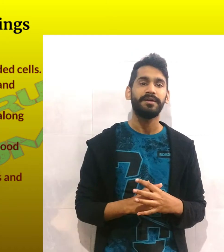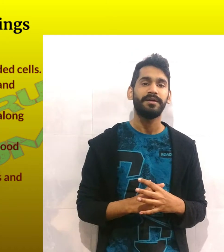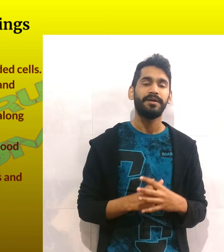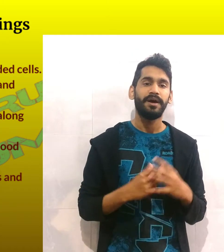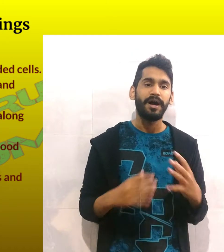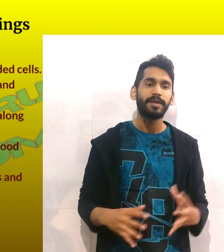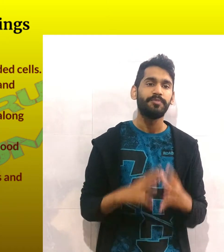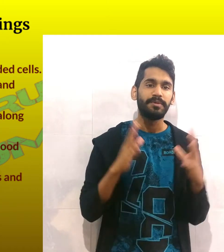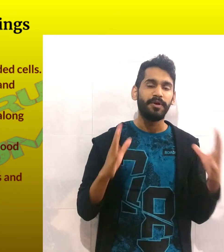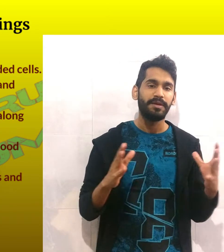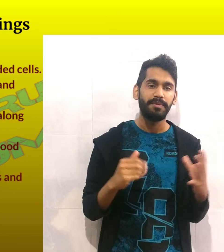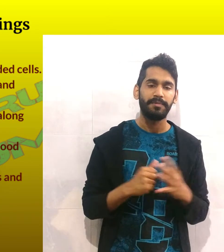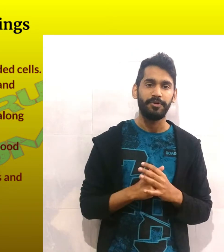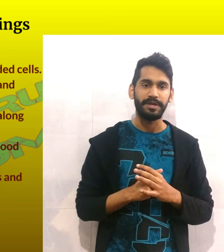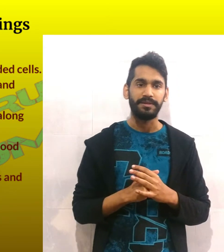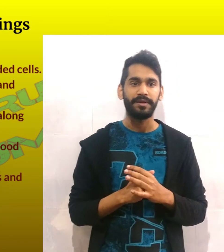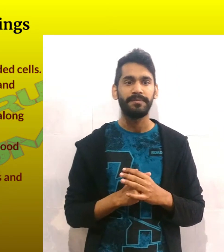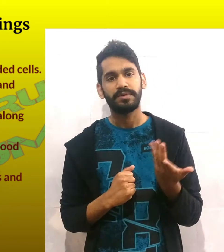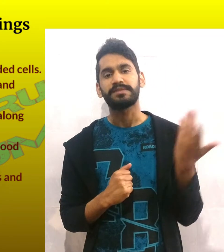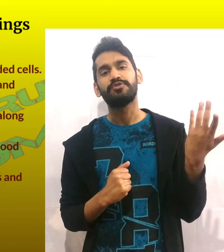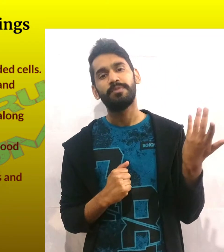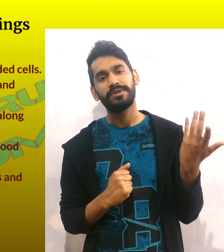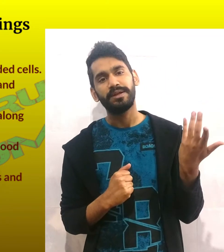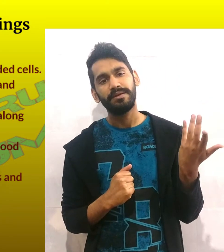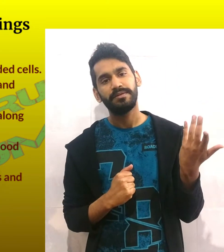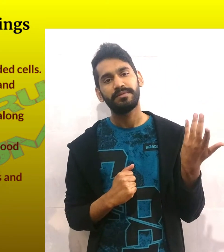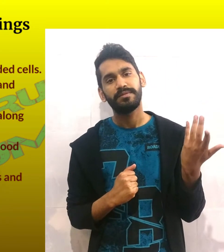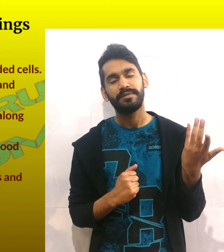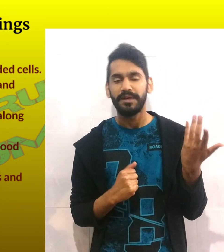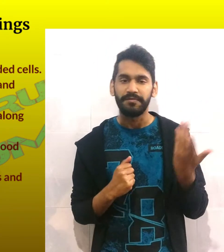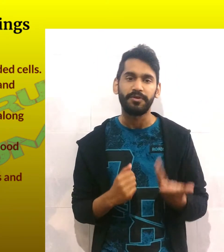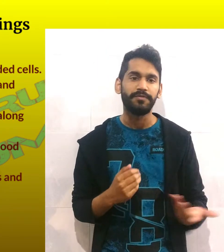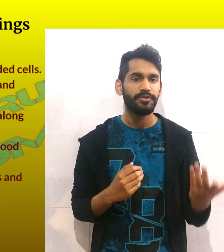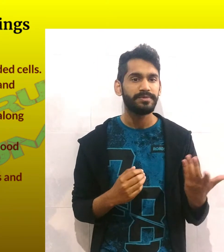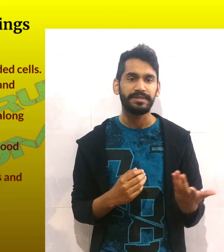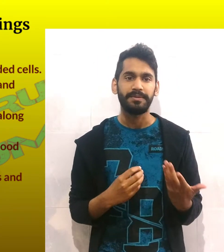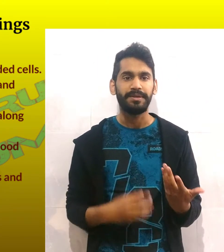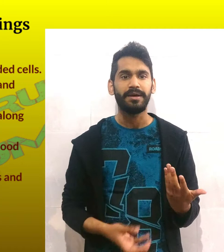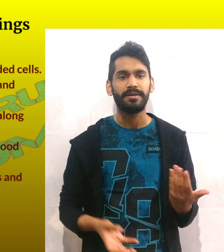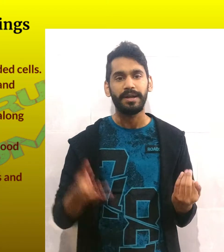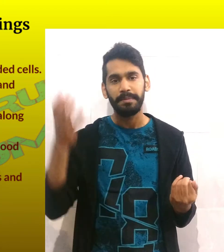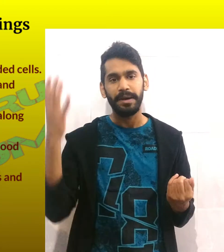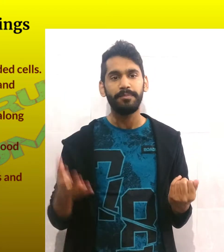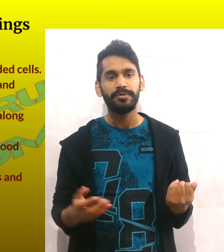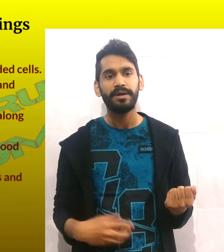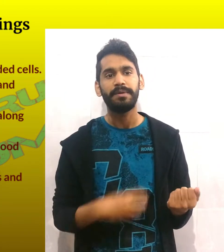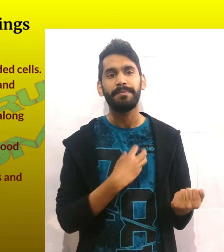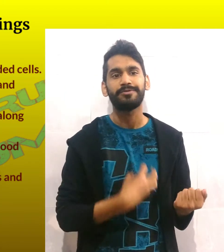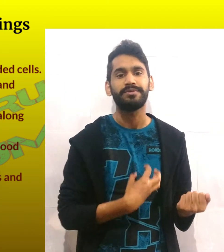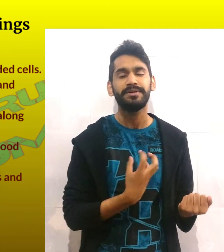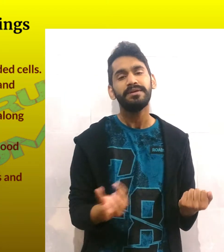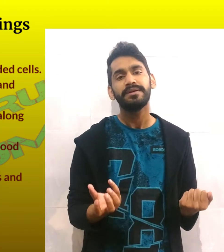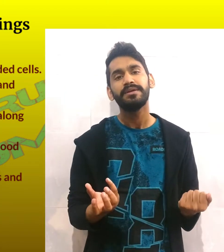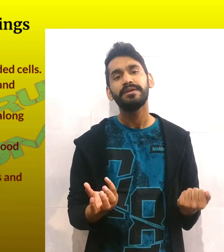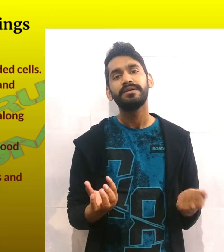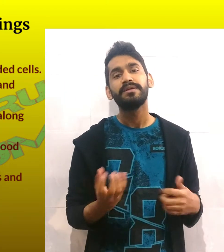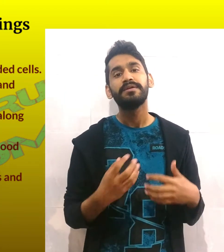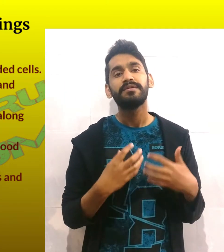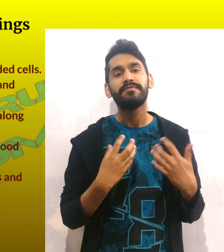ठीक है, हार्ट पूरी बॉडी में ब्लड पहुंचाता है। किसके थ्रू पहुंचा रहा है? नेटवर्क ऑफ ट्यूब्स। जैसा होता है घर में पाइप होते हैं, हमारे पास होती